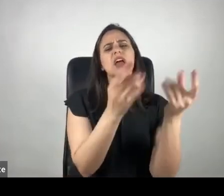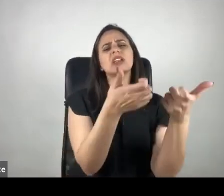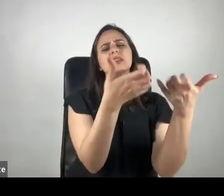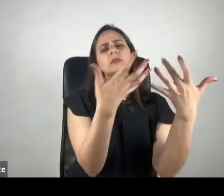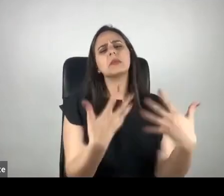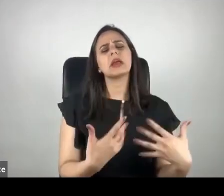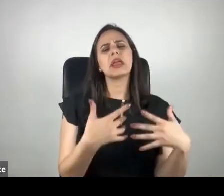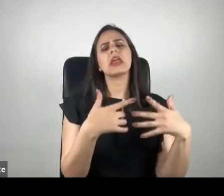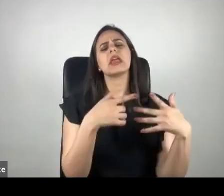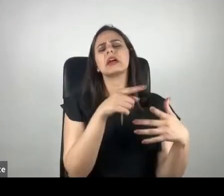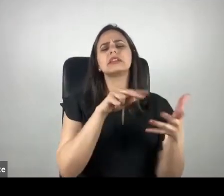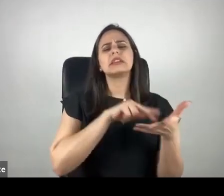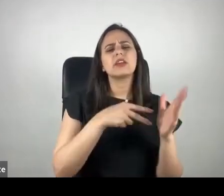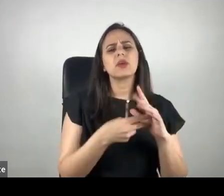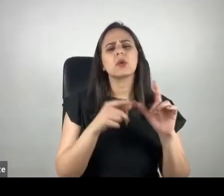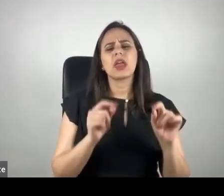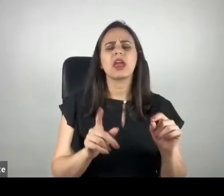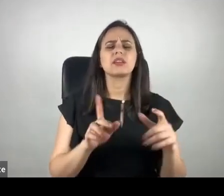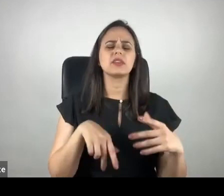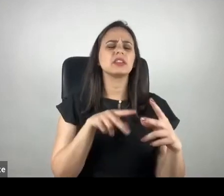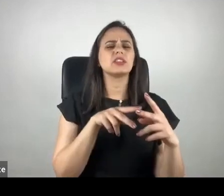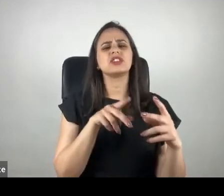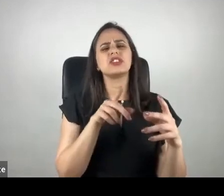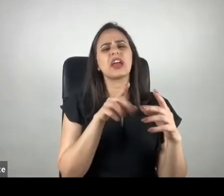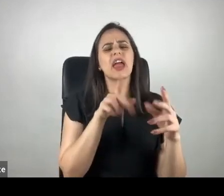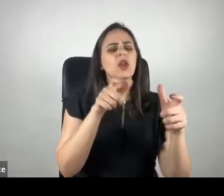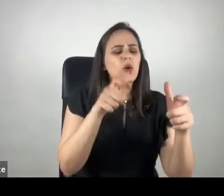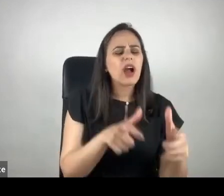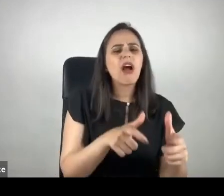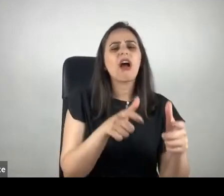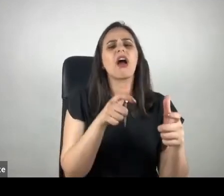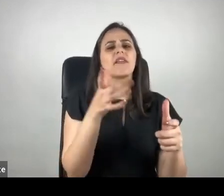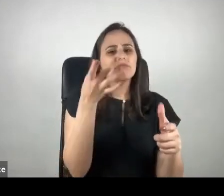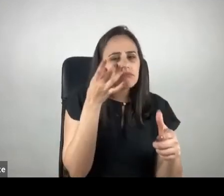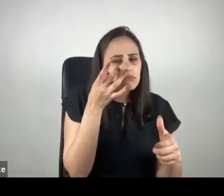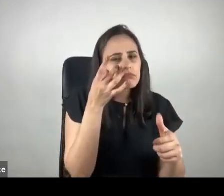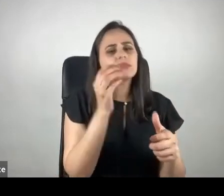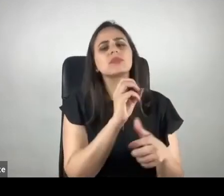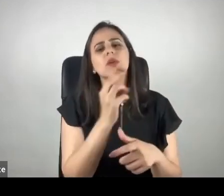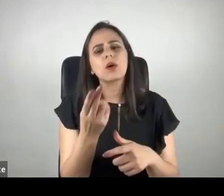espaço físico, digital, não. Acessibilidade é você